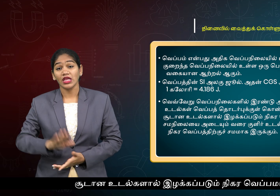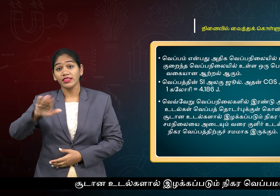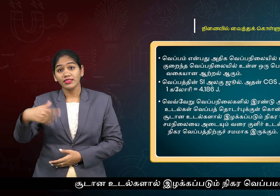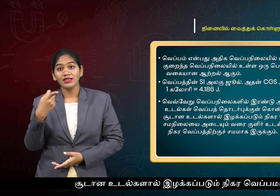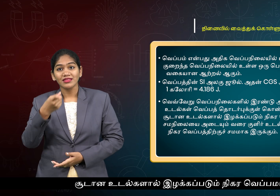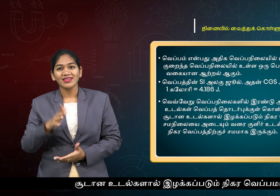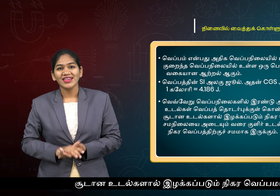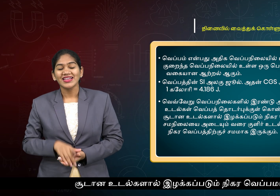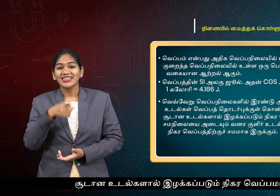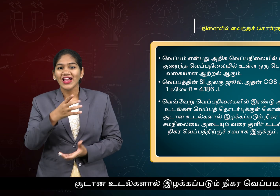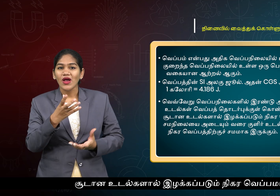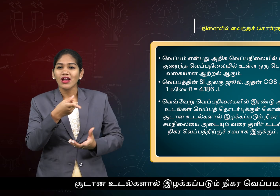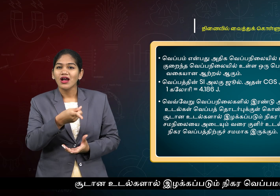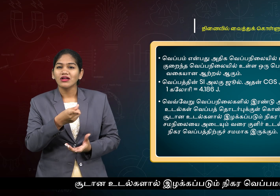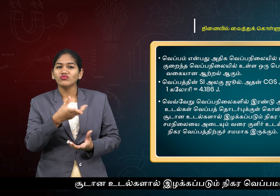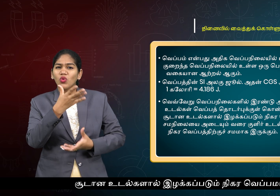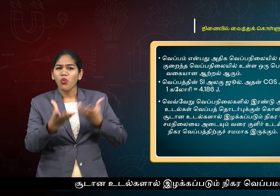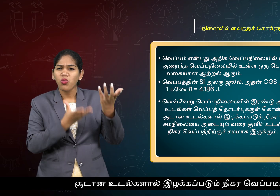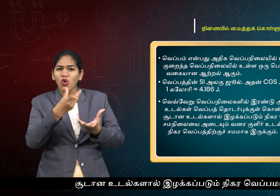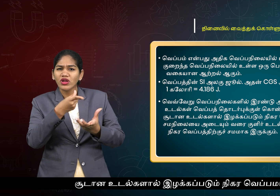சூடான உடல்களால் இழக்கப்படும் நிகர வெப்பமானது